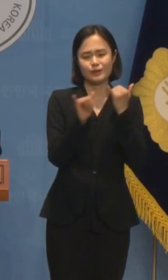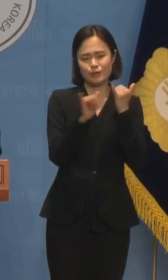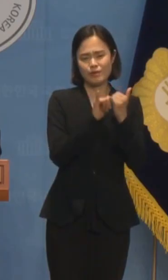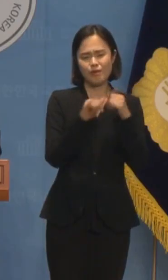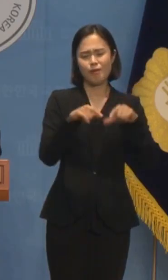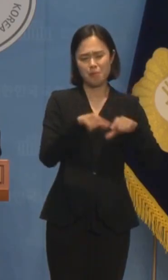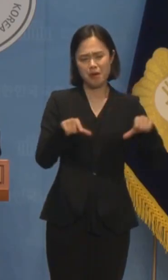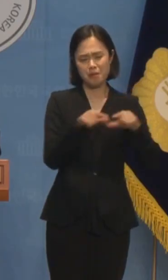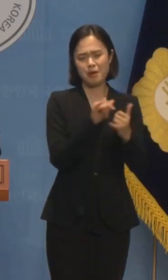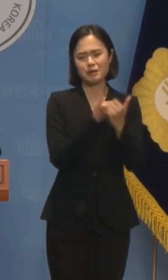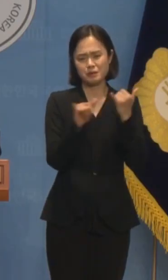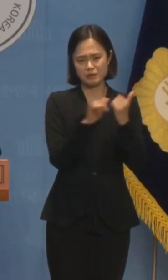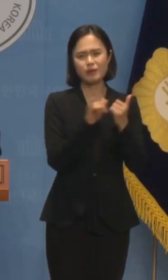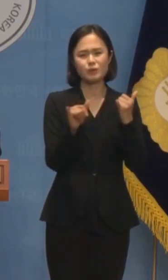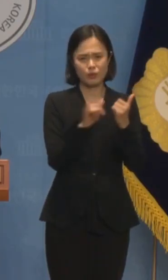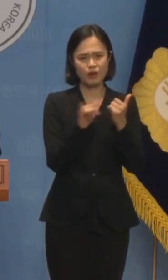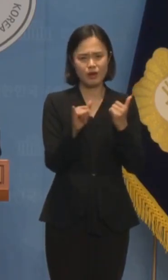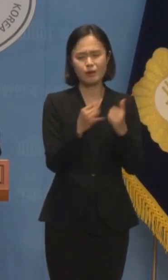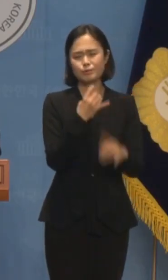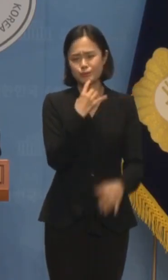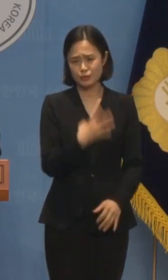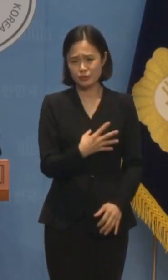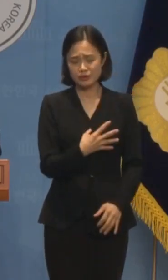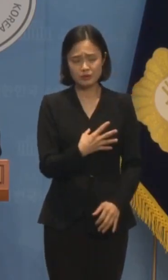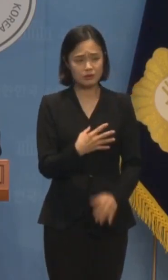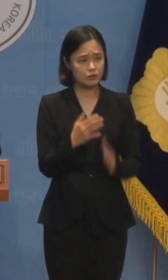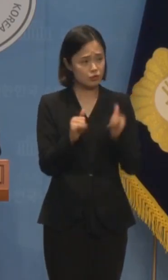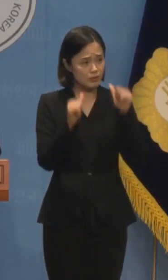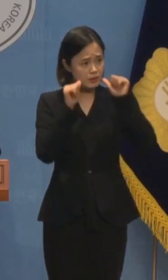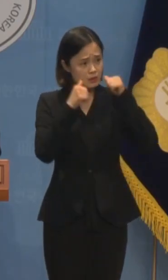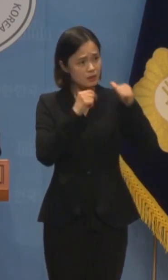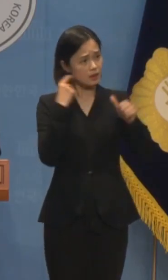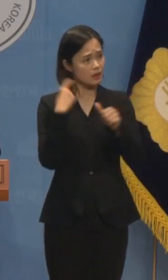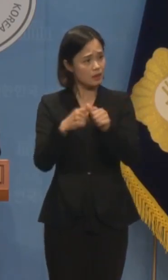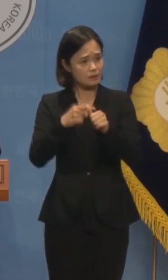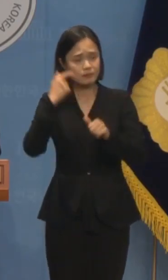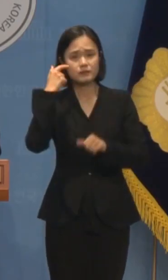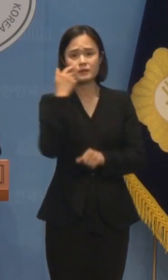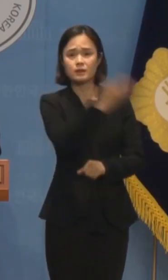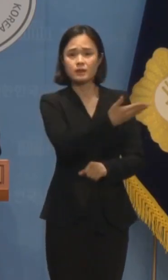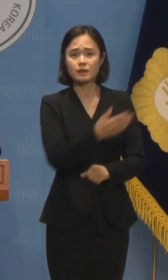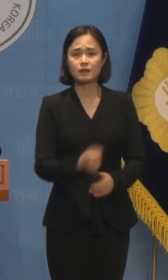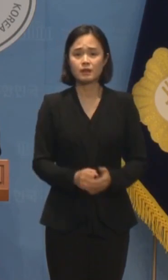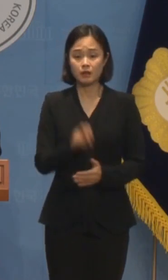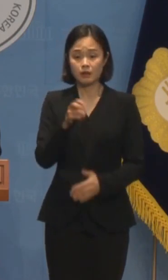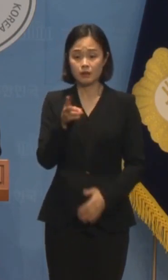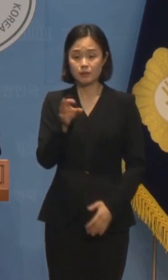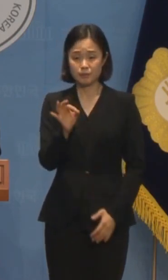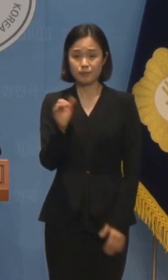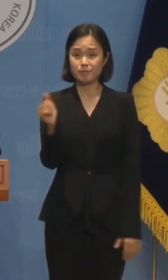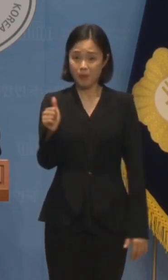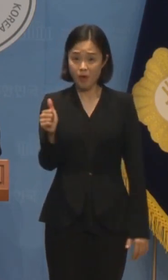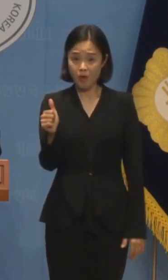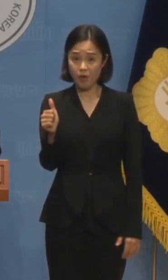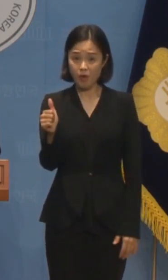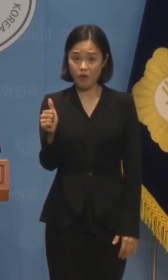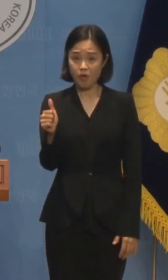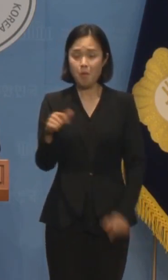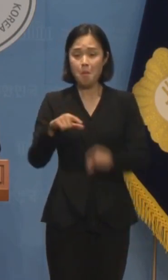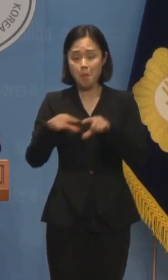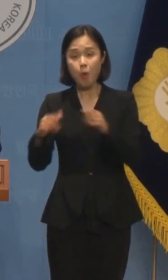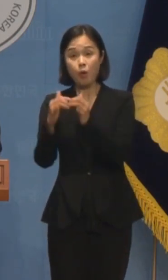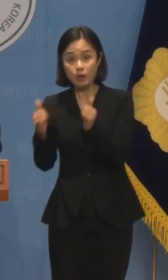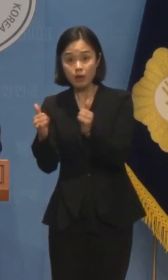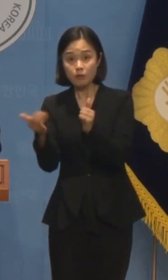궤변으로 국민을 우롱하고 있습니다. 도대체 명태균 씨가 누구라고 대통령이 하지도